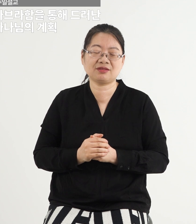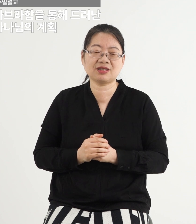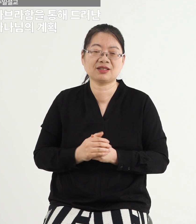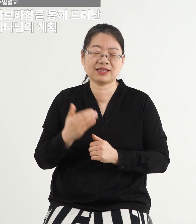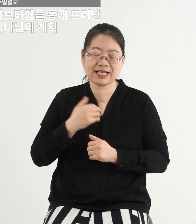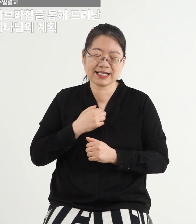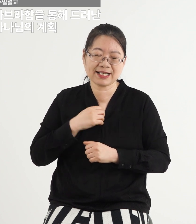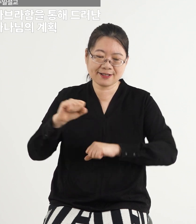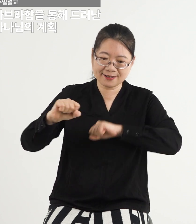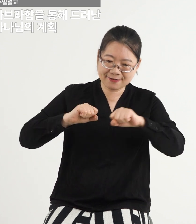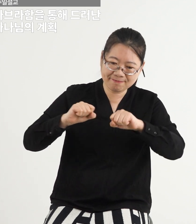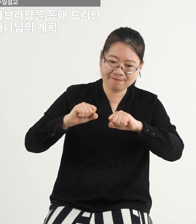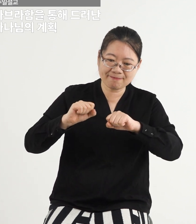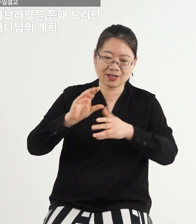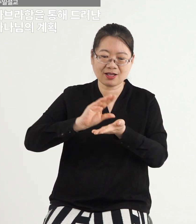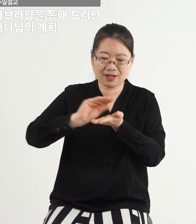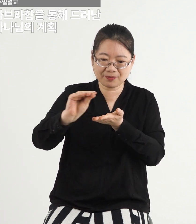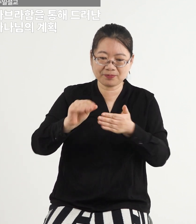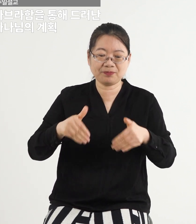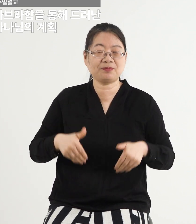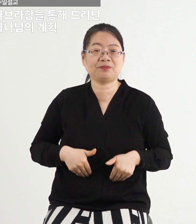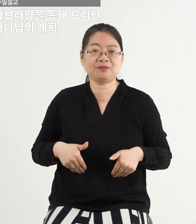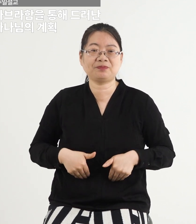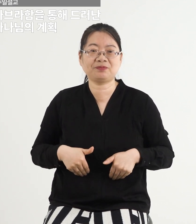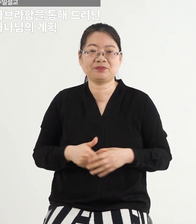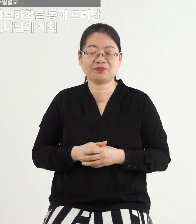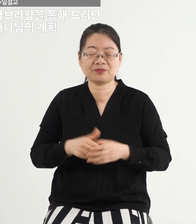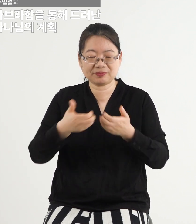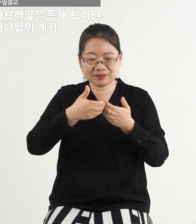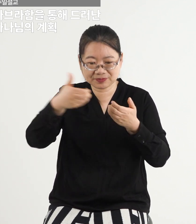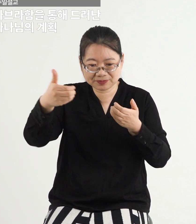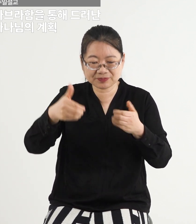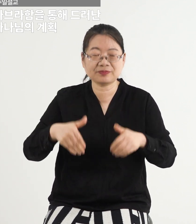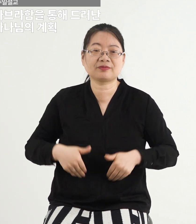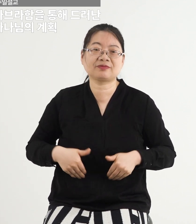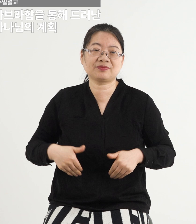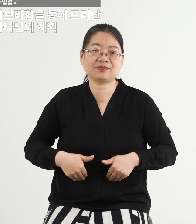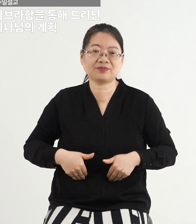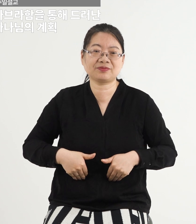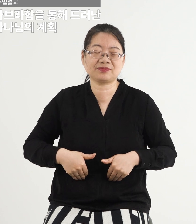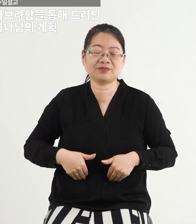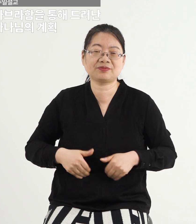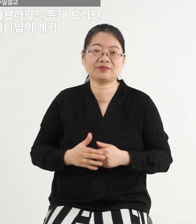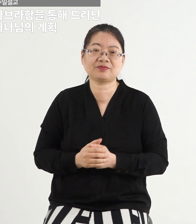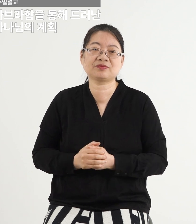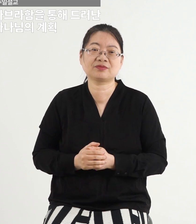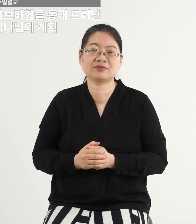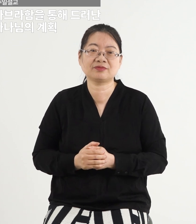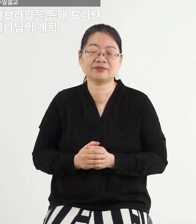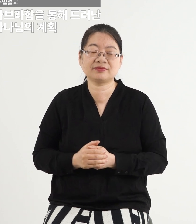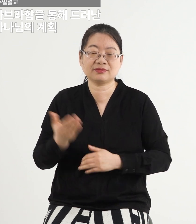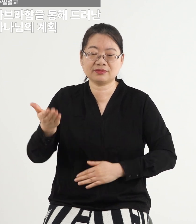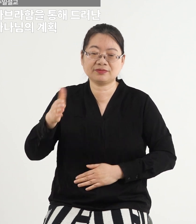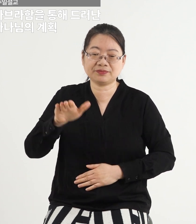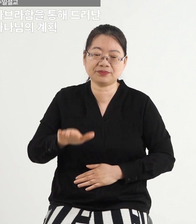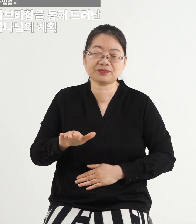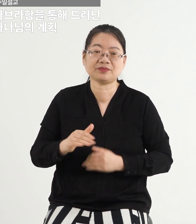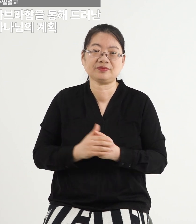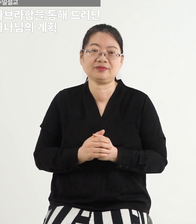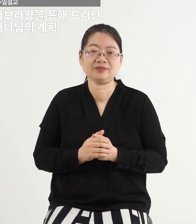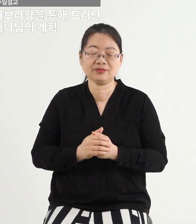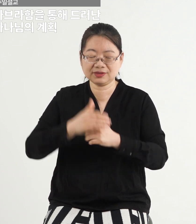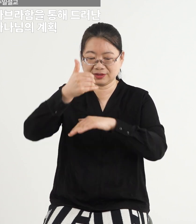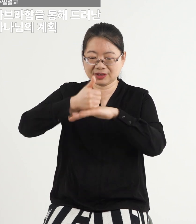액션, 출발해야 돼요. 떠나야 돼요. 가야 돼요. 자, 그런데